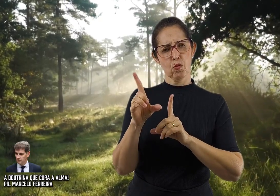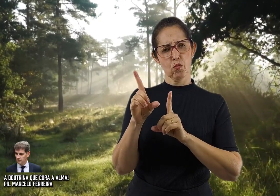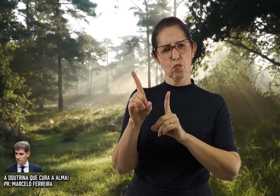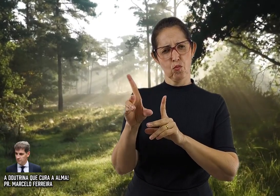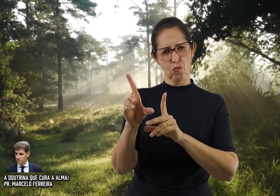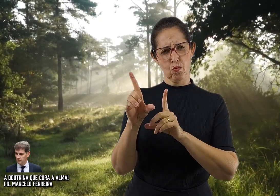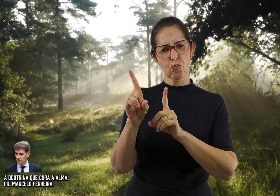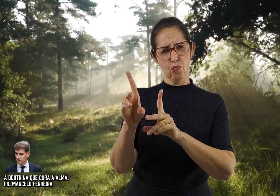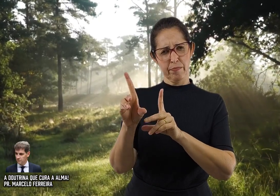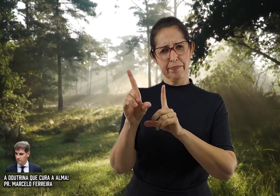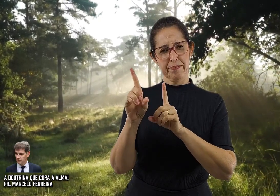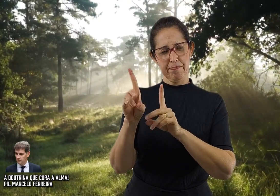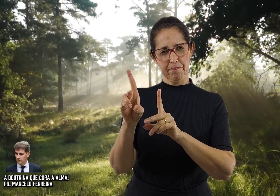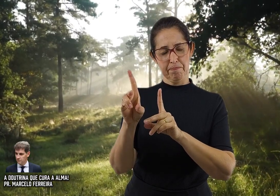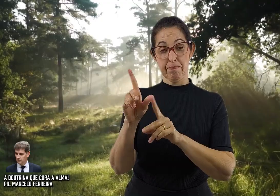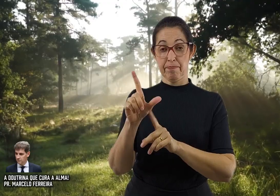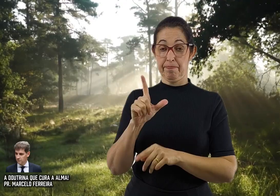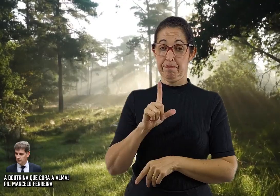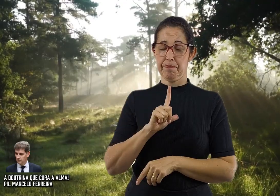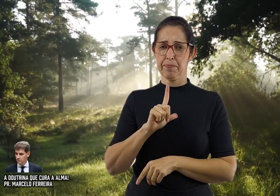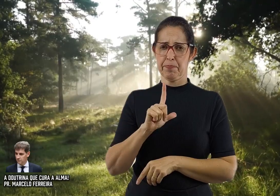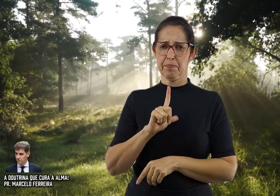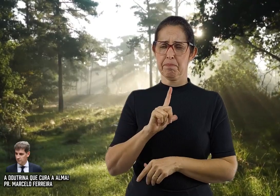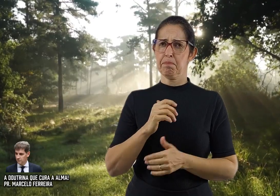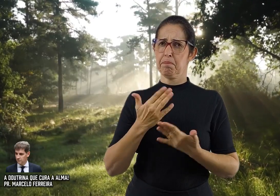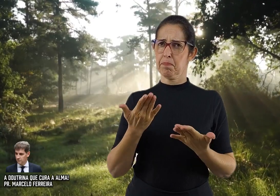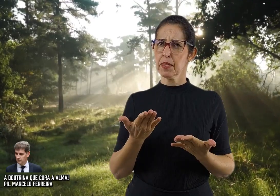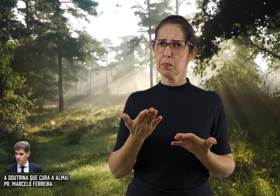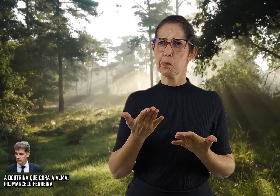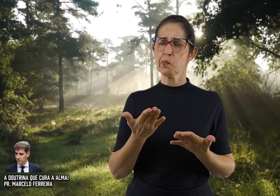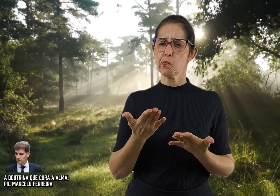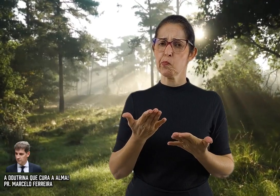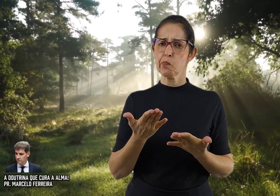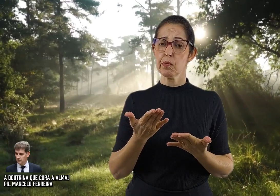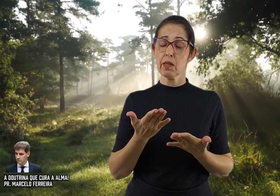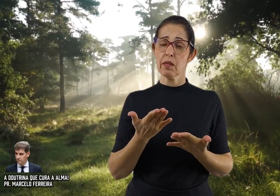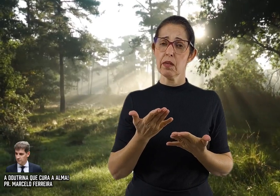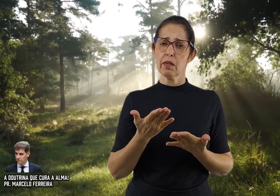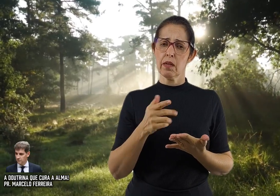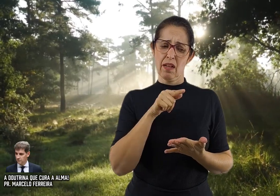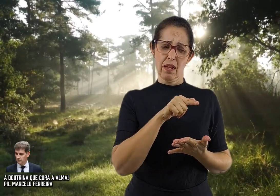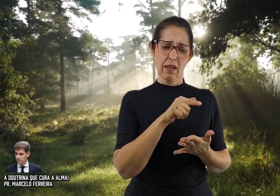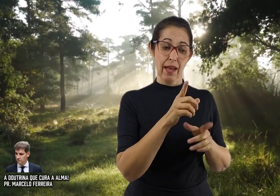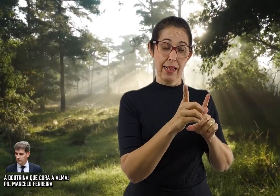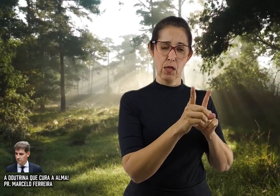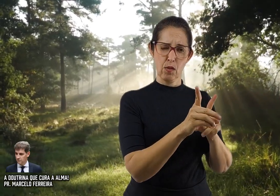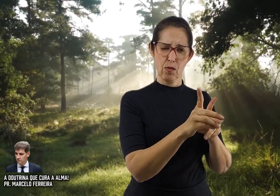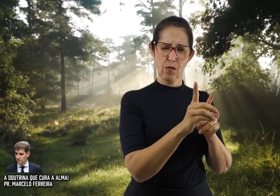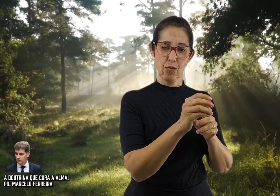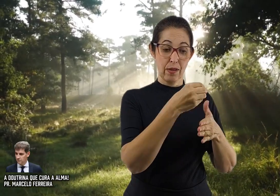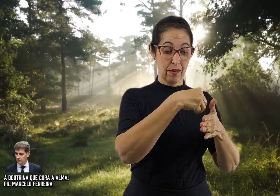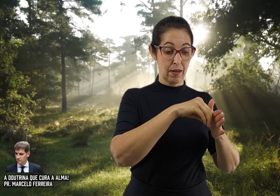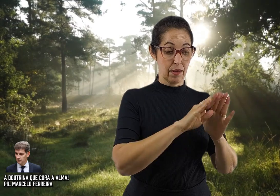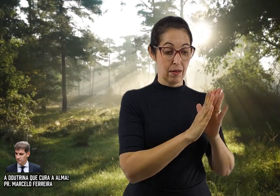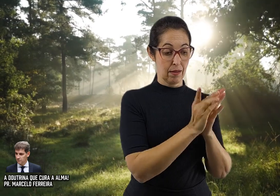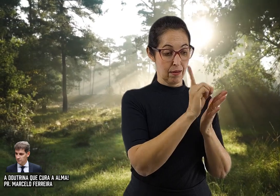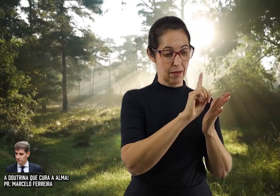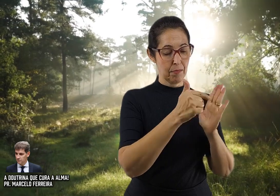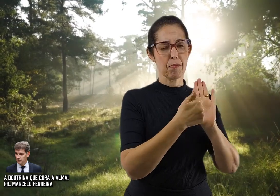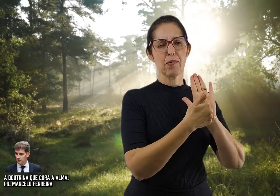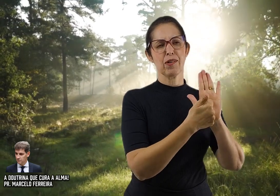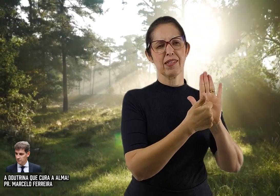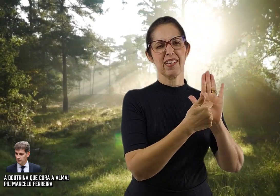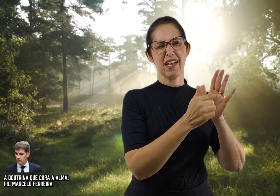um conjunto de ensino. Então, quando nós falamos assim, a doutrina bíblica é